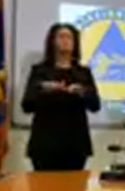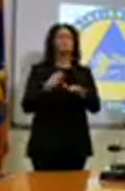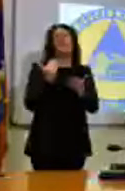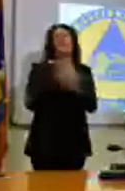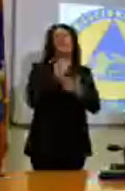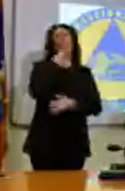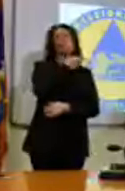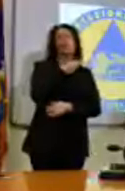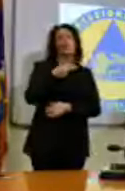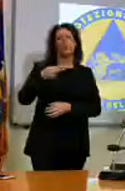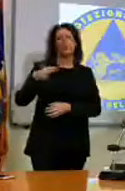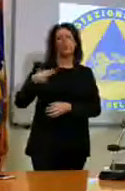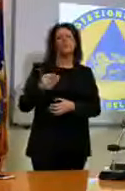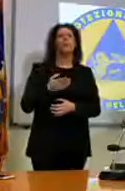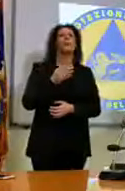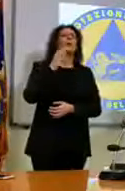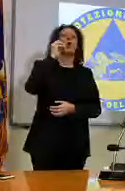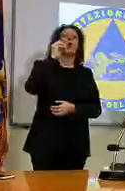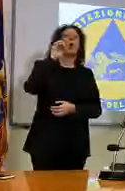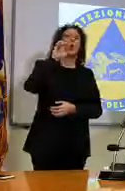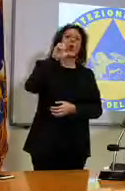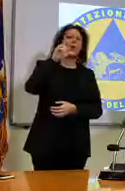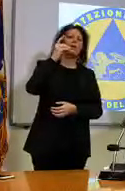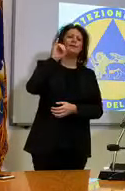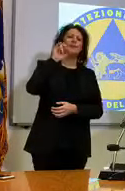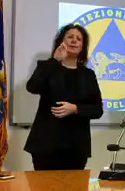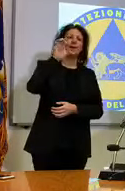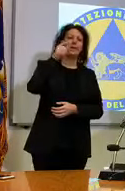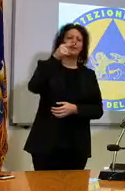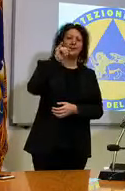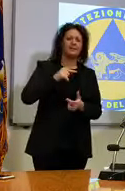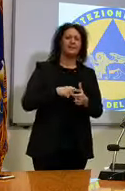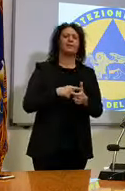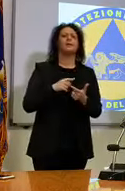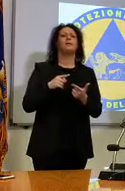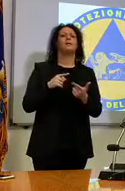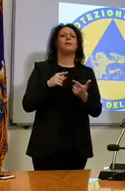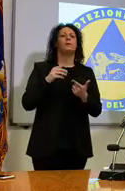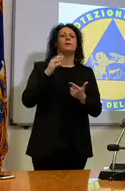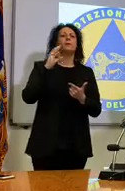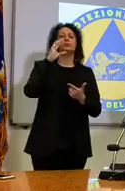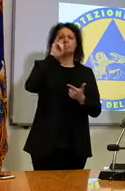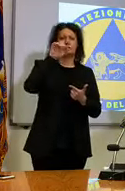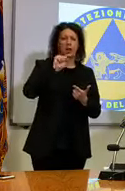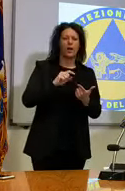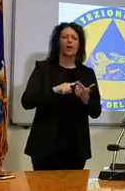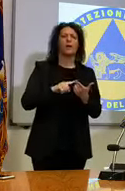perché poi, anzi le cito, Coldiretti, CIA, Colpagri, e poi avrò dimenticato qualcun altro,